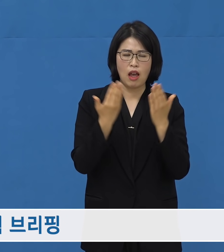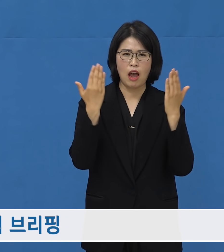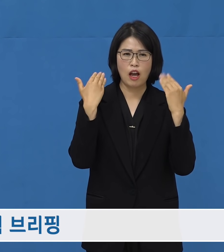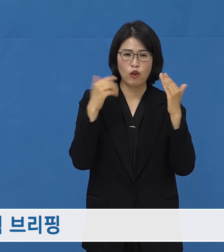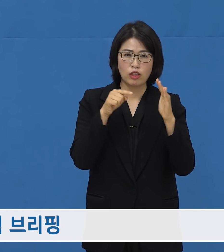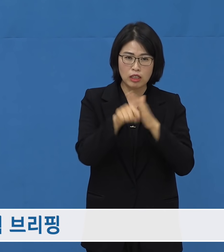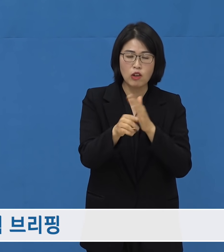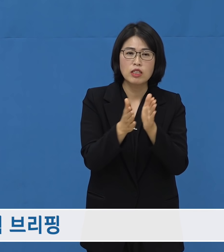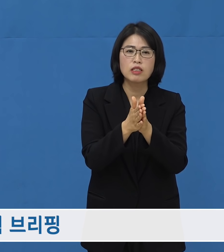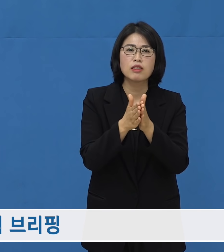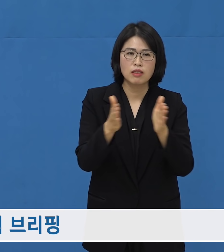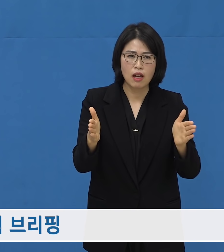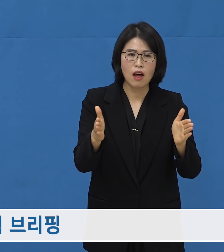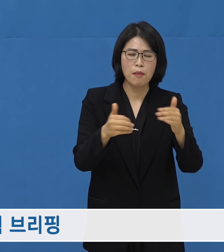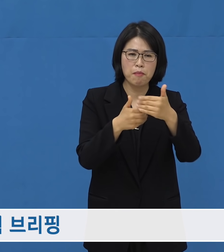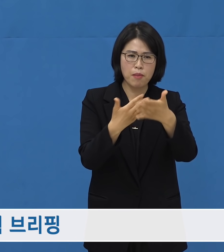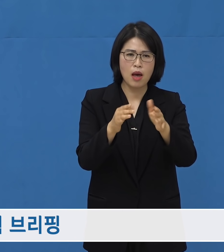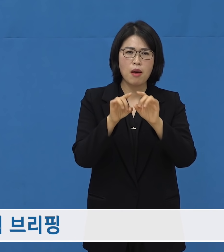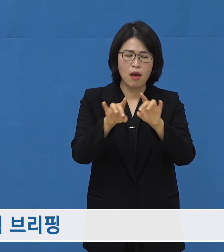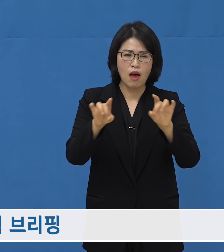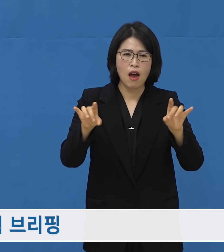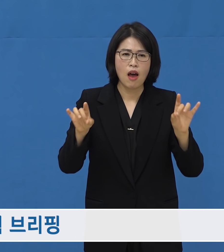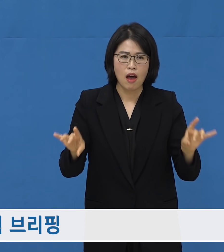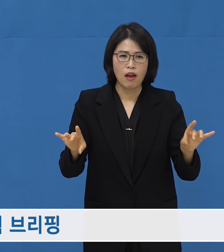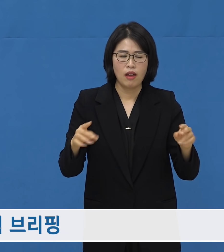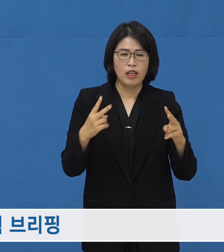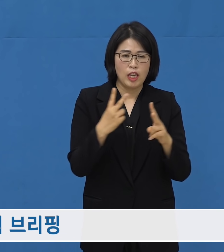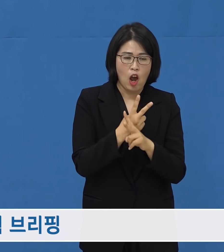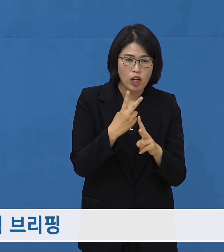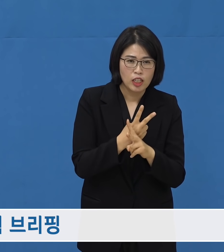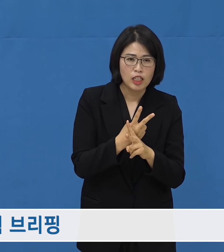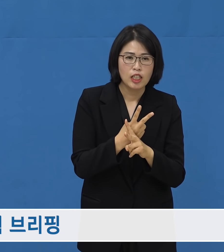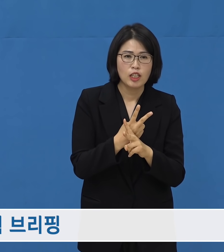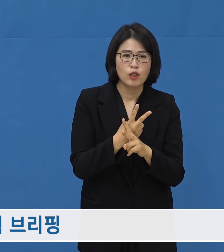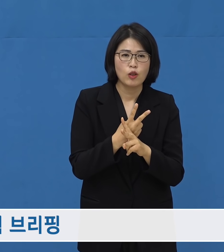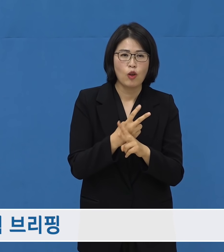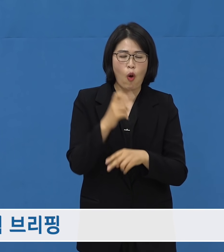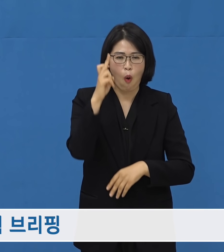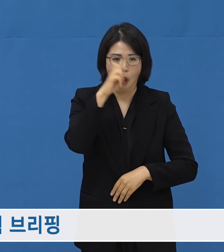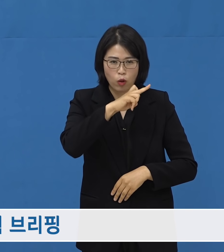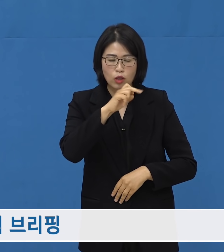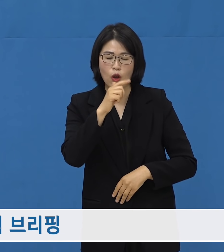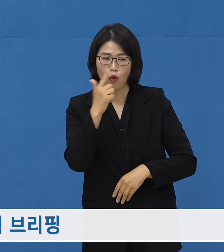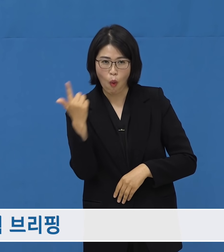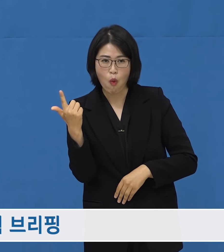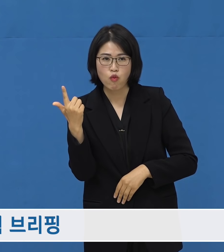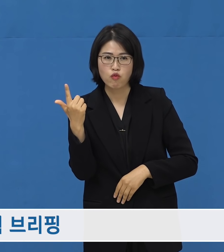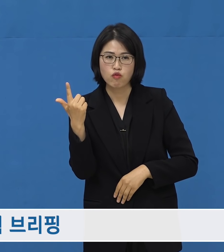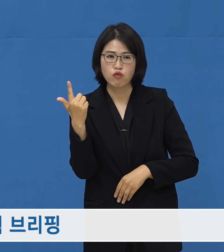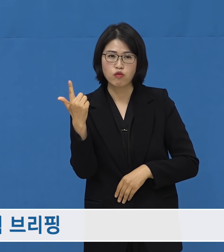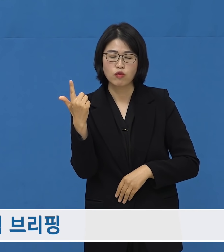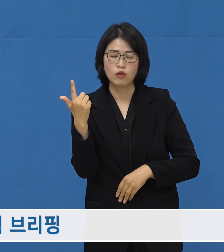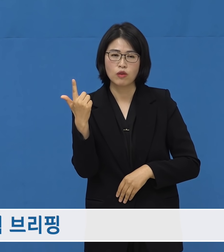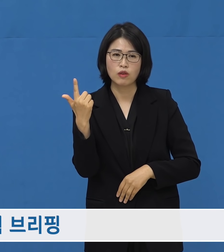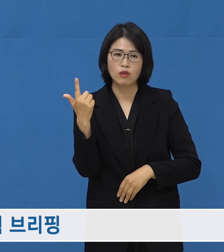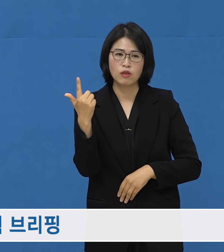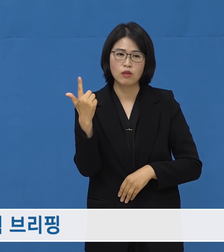되어 학급 단위로 격일 등교 또는 오전 오후 등교, 학급